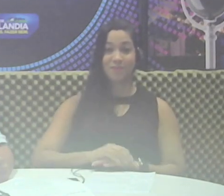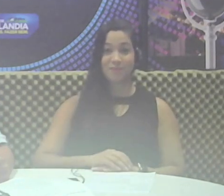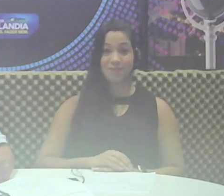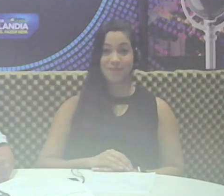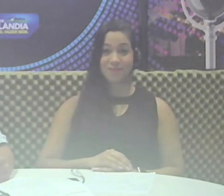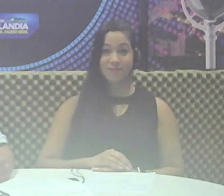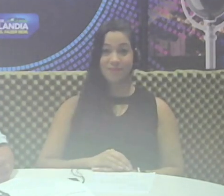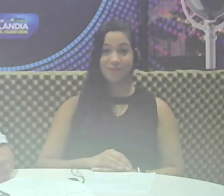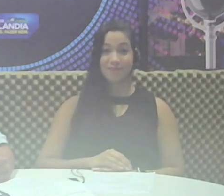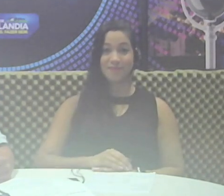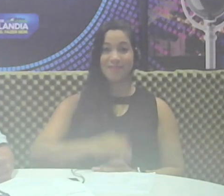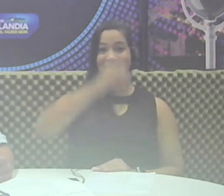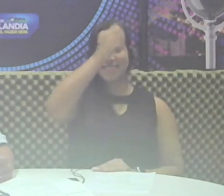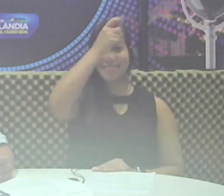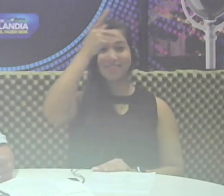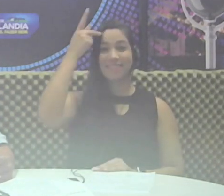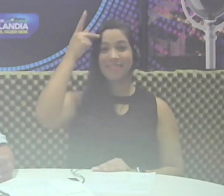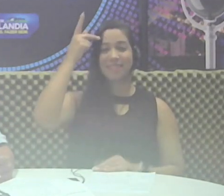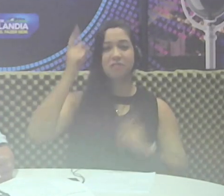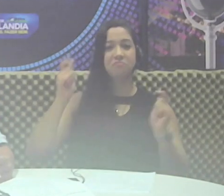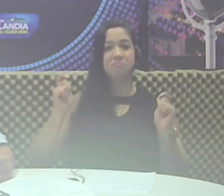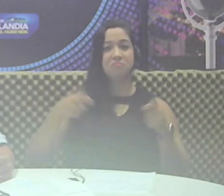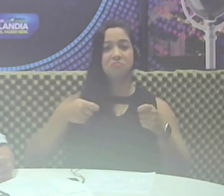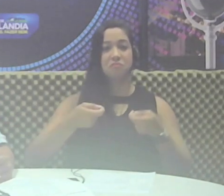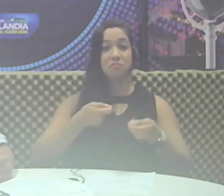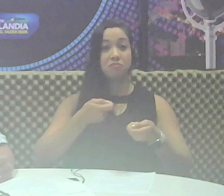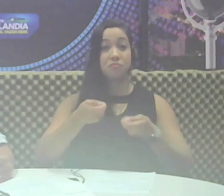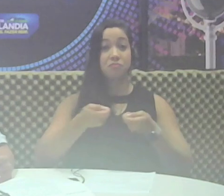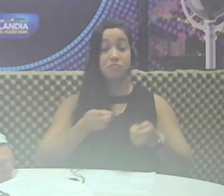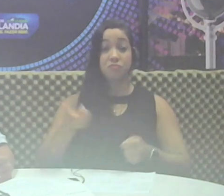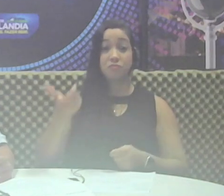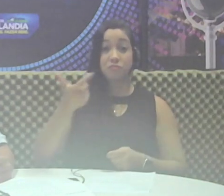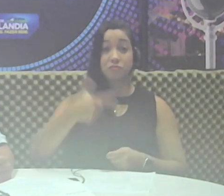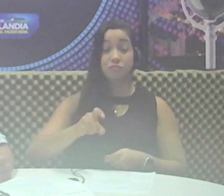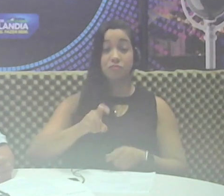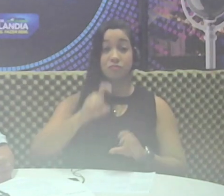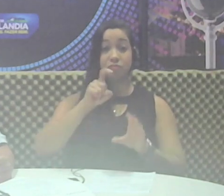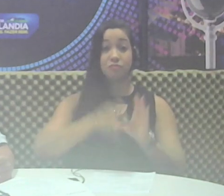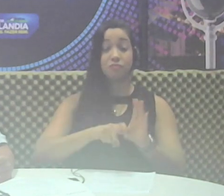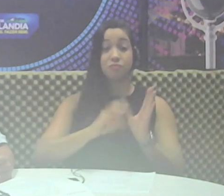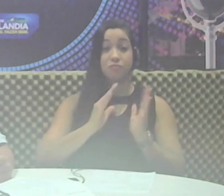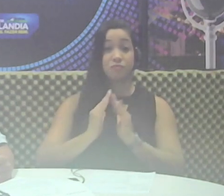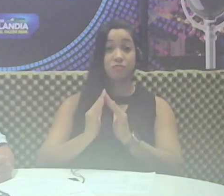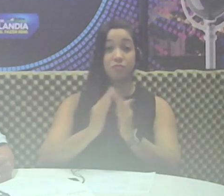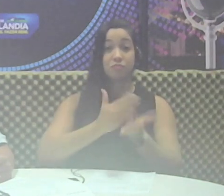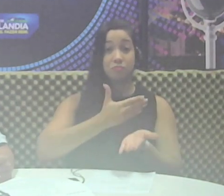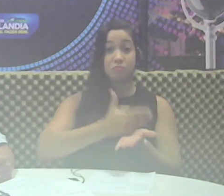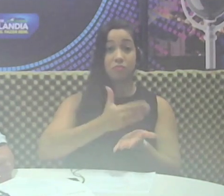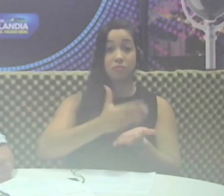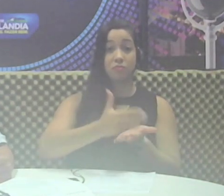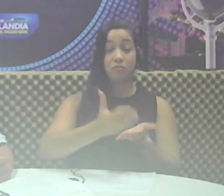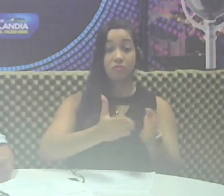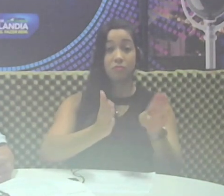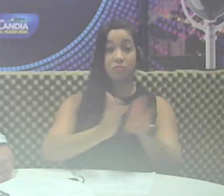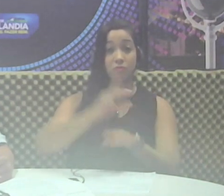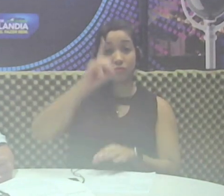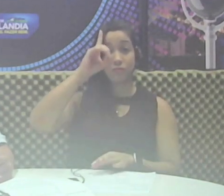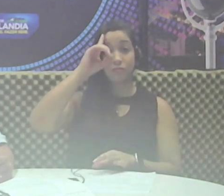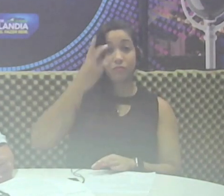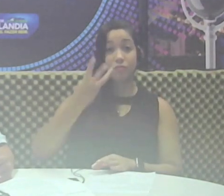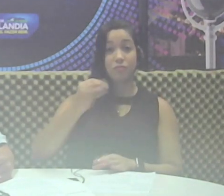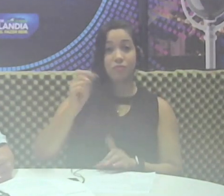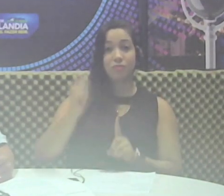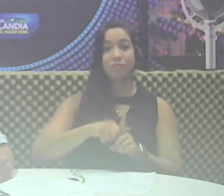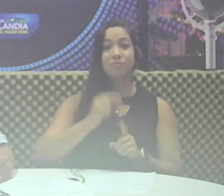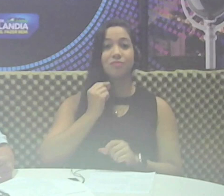Prefeitura possibilita renegociação de dívidas pelo Refim Habitacional até 30 de maio. Quem